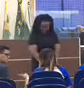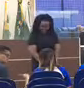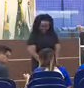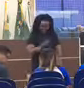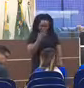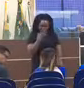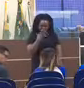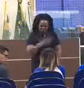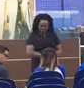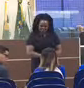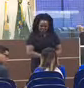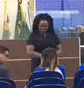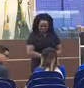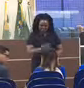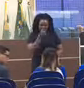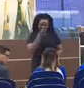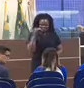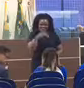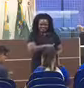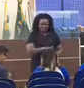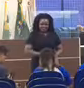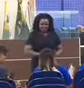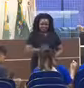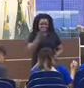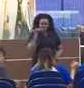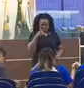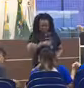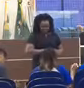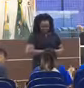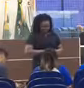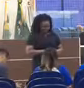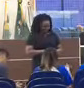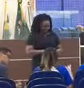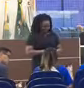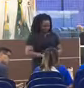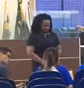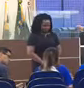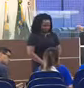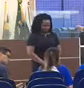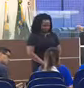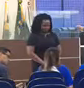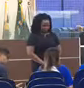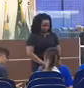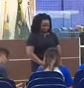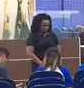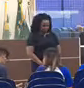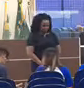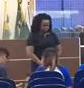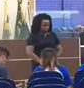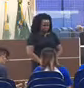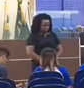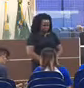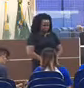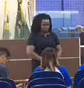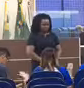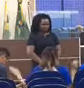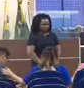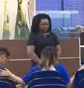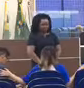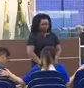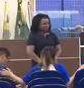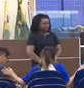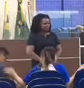casa. E aí o trâmite ocorre como aquele rito que todos nós já sabemos, né? Mas hoje em específico é dedicada essa